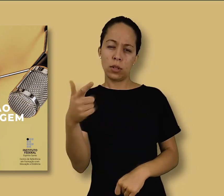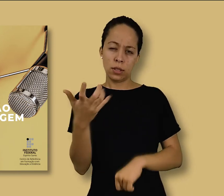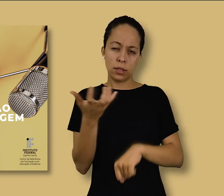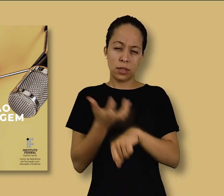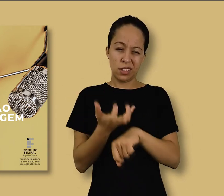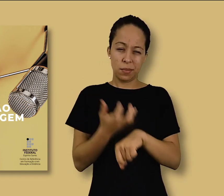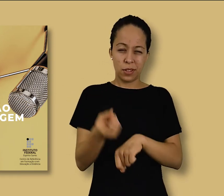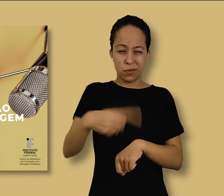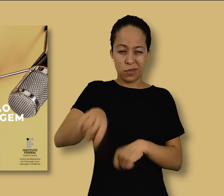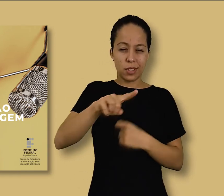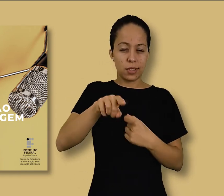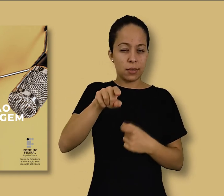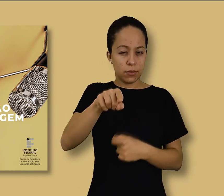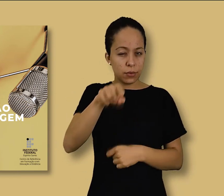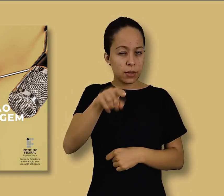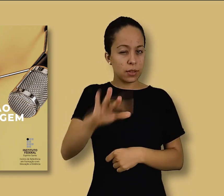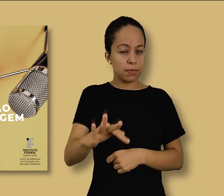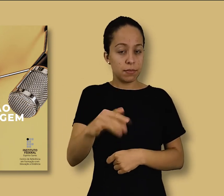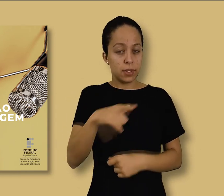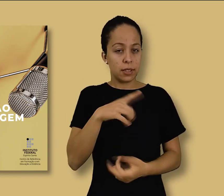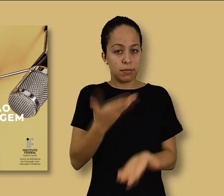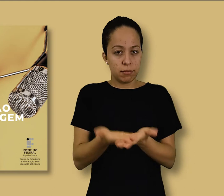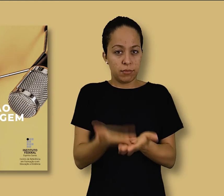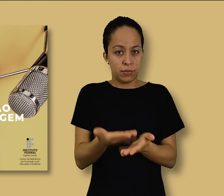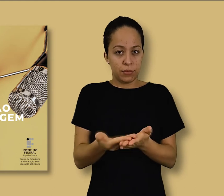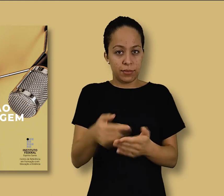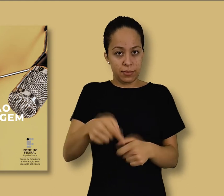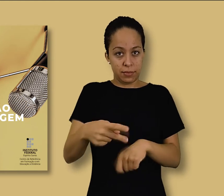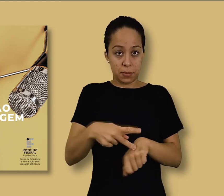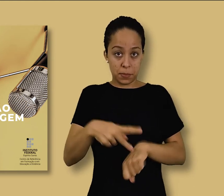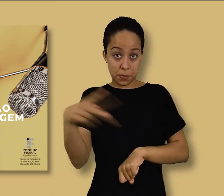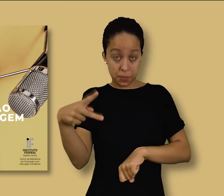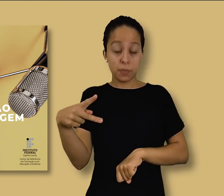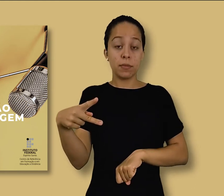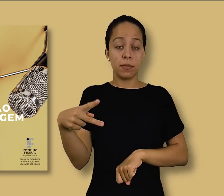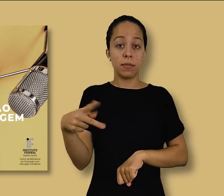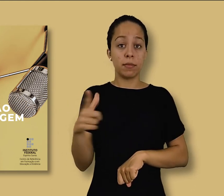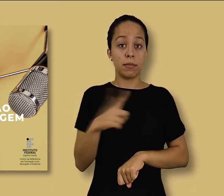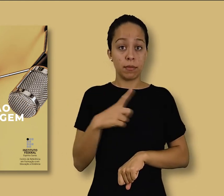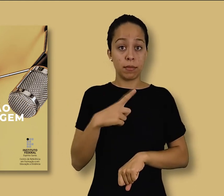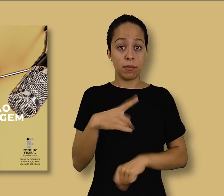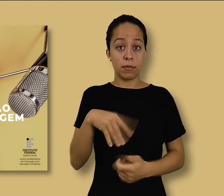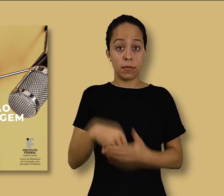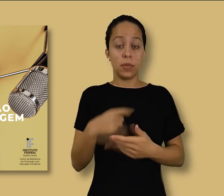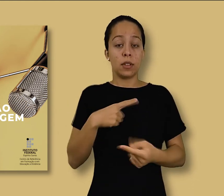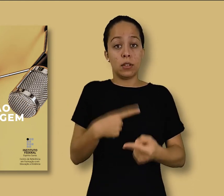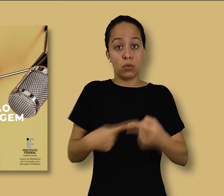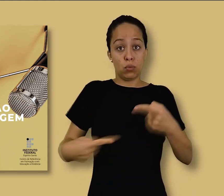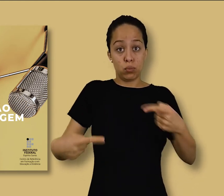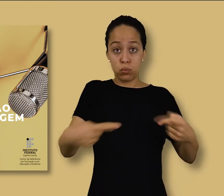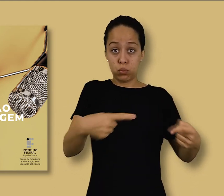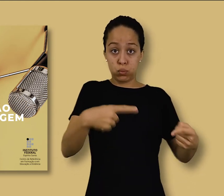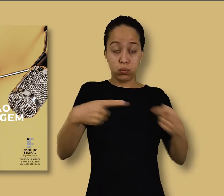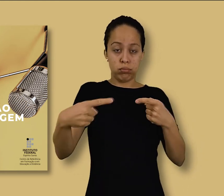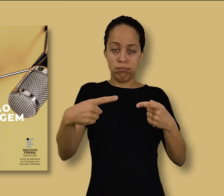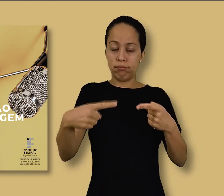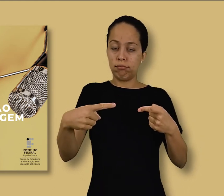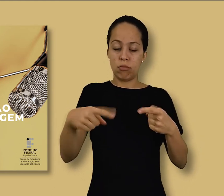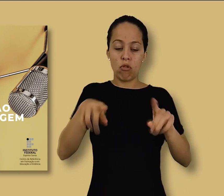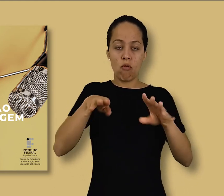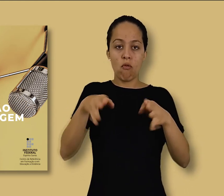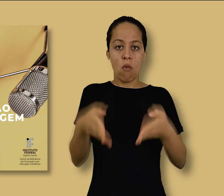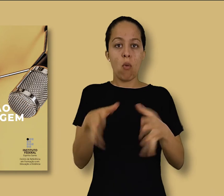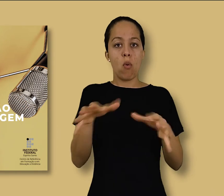e Diferentemente das outras disciplinas que você é está cursando nessa pós